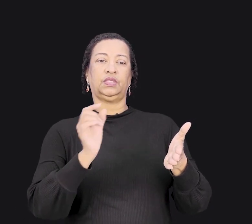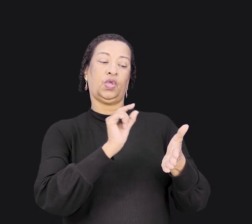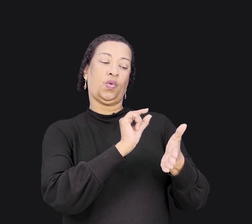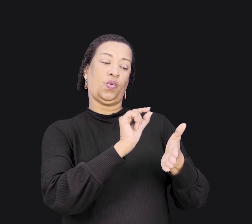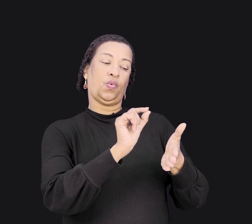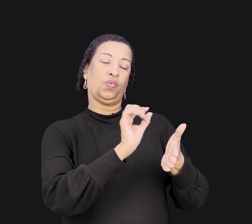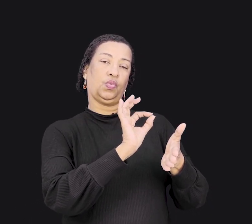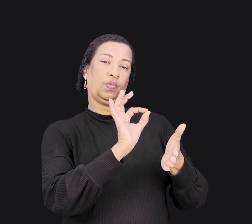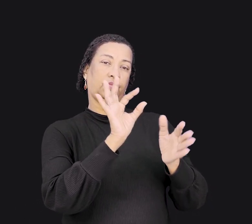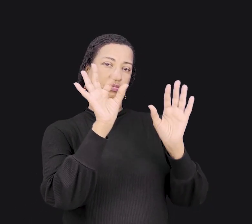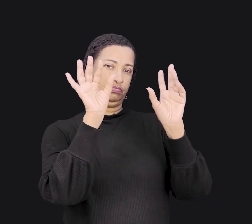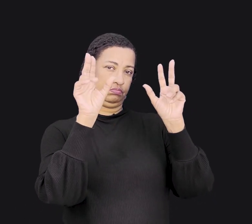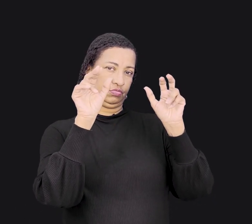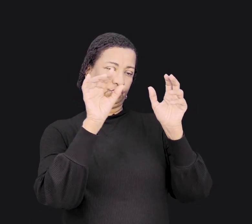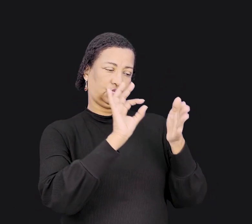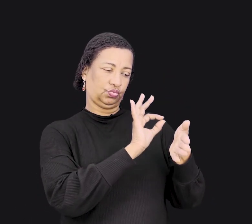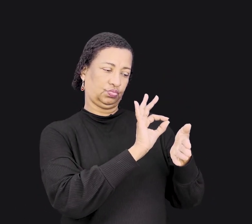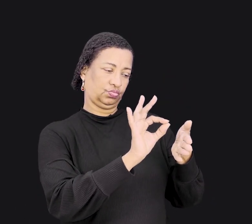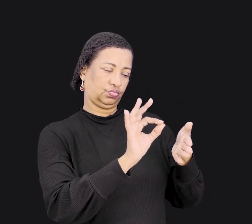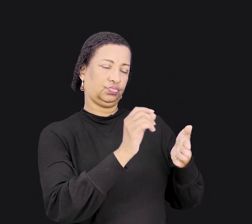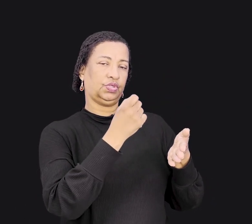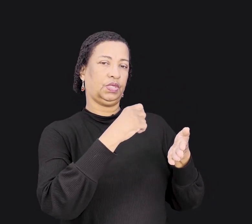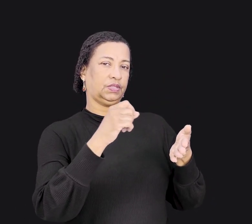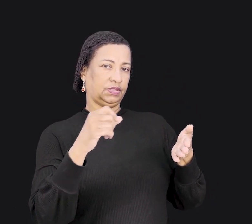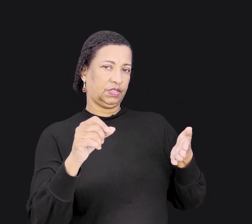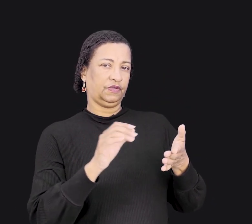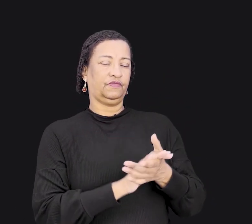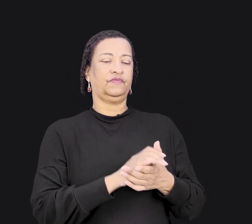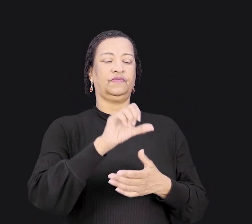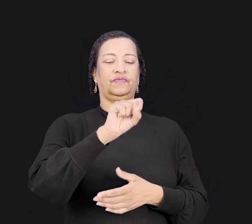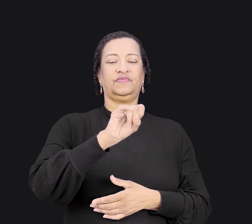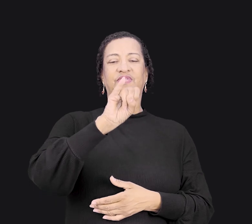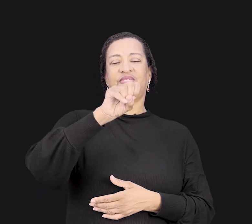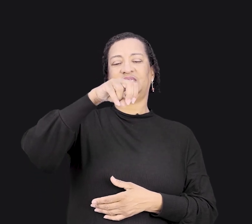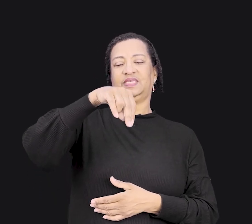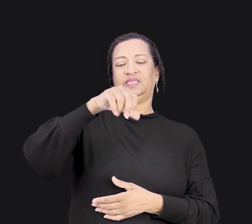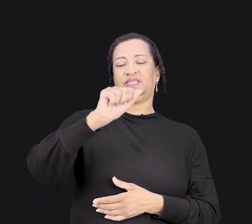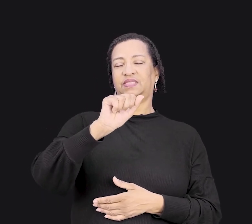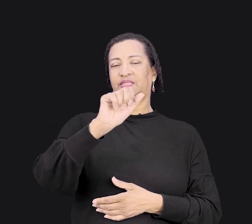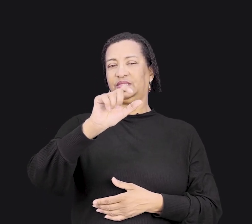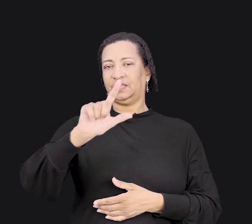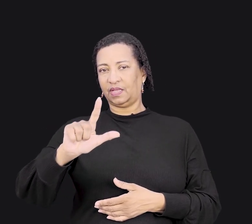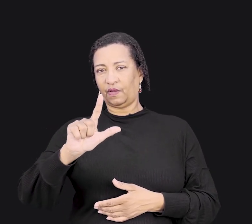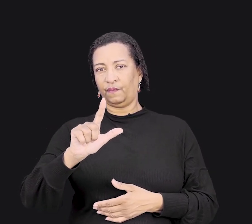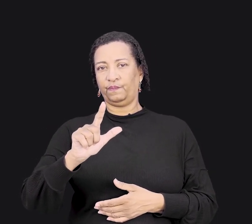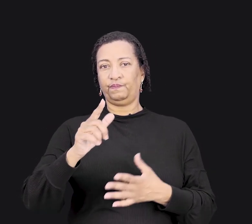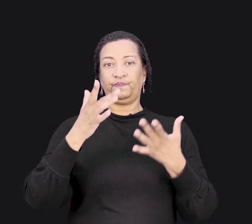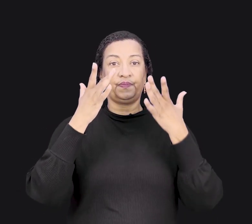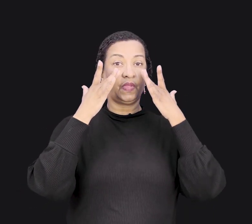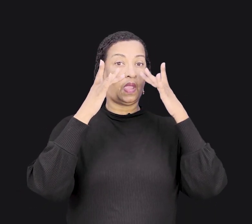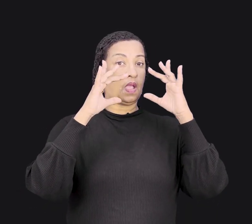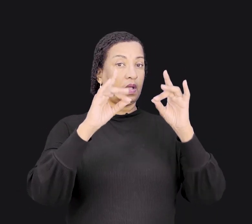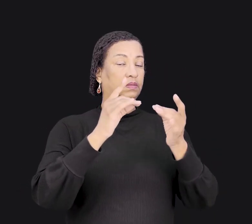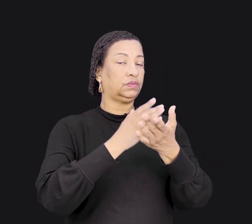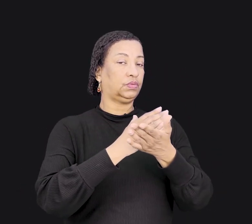esta primeira coluna. Escreva: Sinal. Preste atenção no início do livro